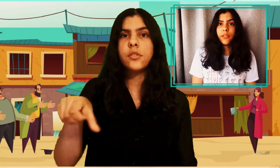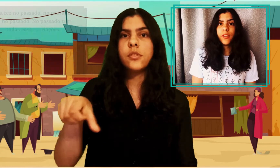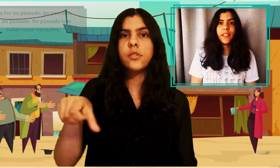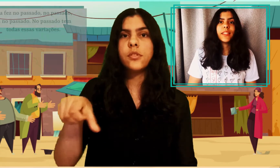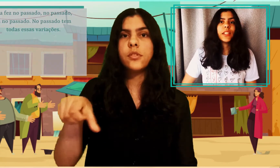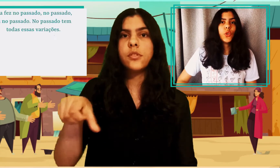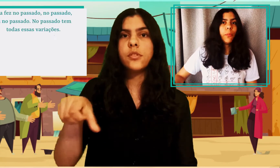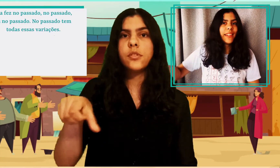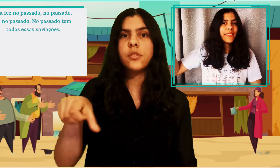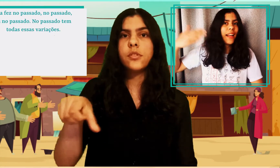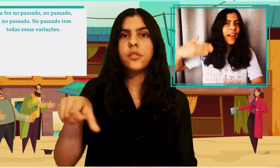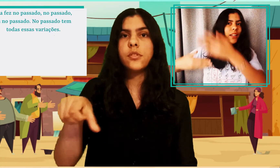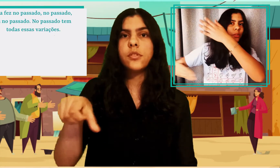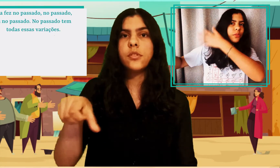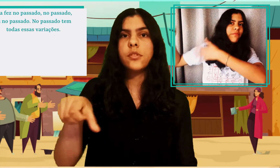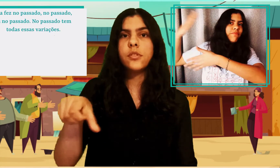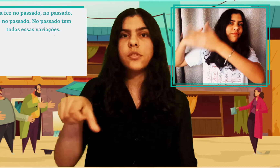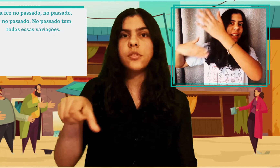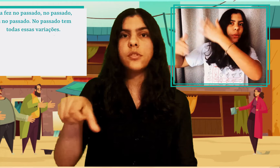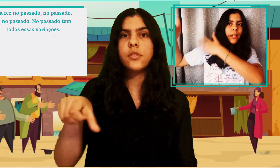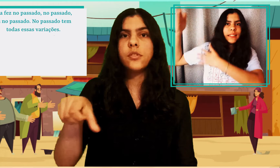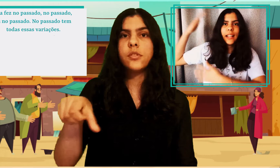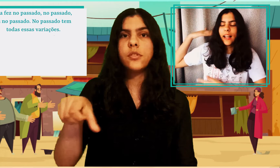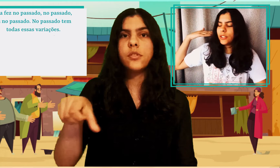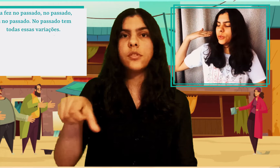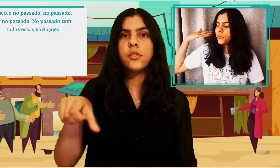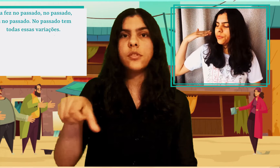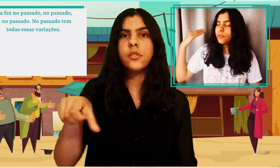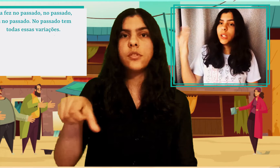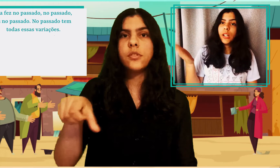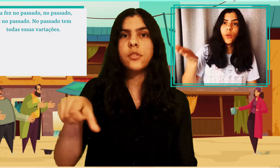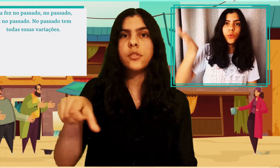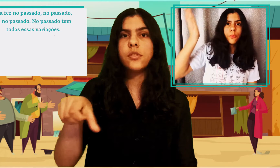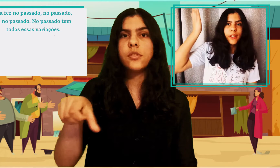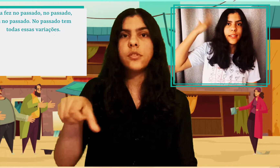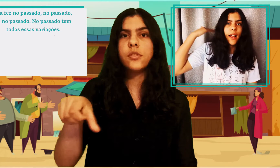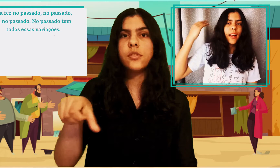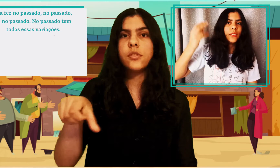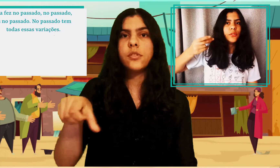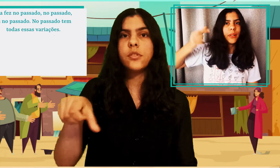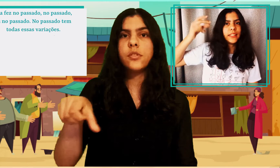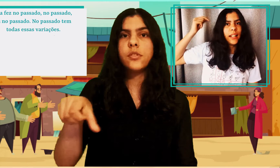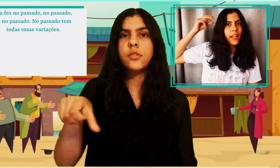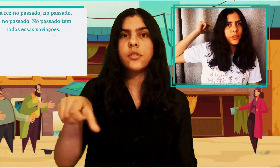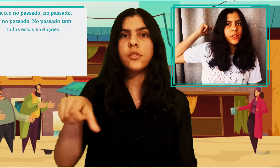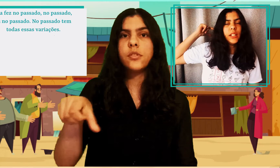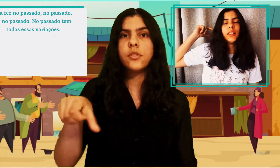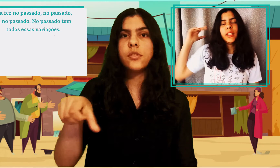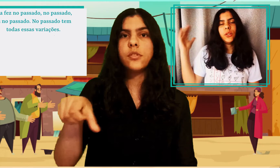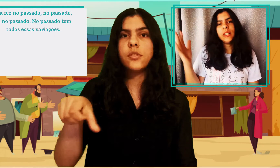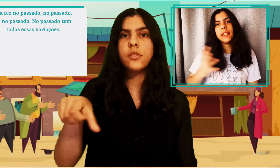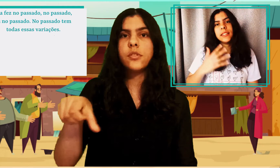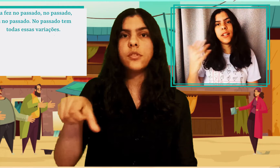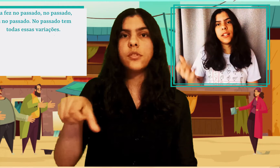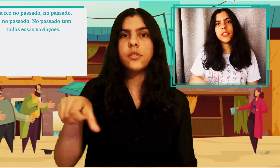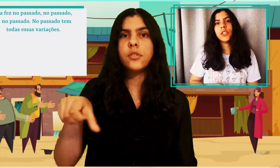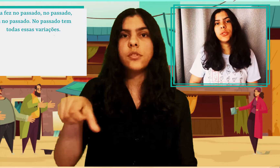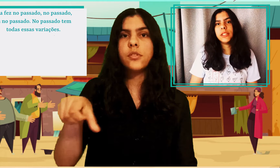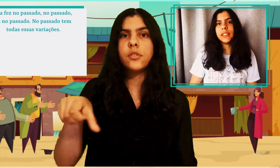Então, ela fez no passado, né? No passado. Ou no passado. Tem todas